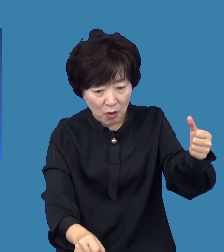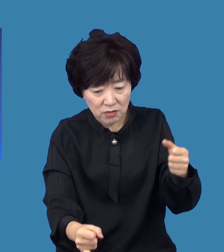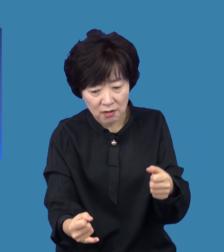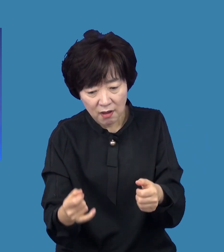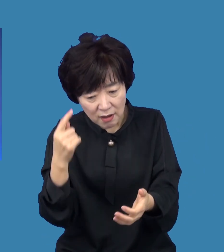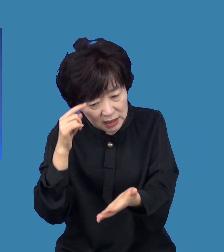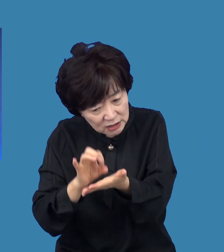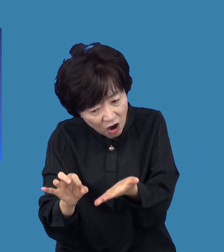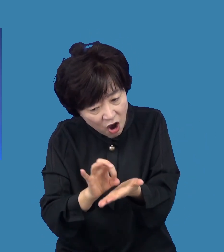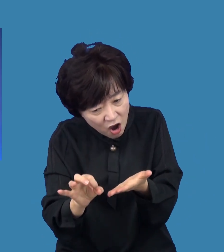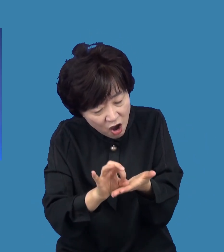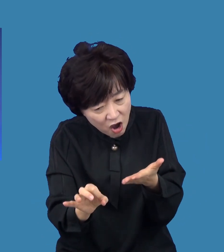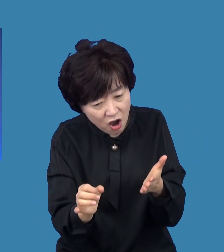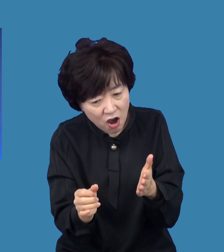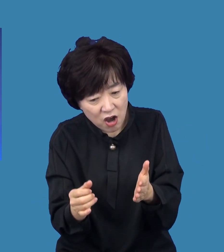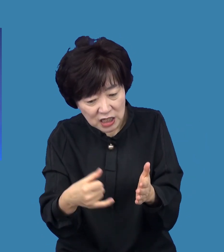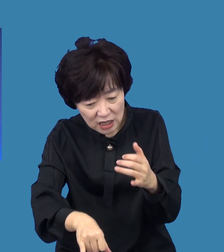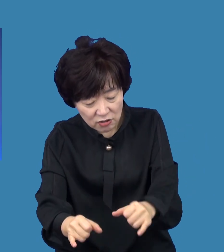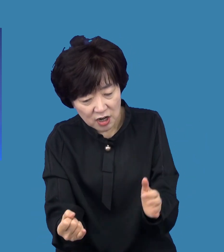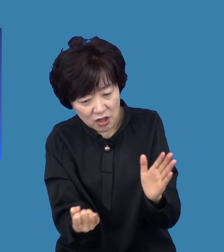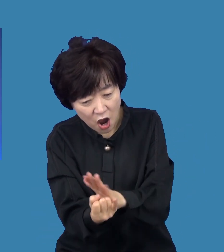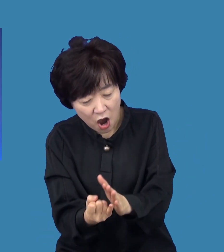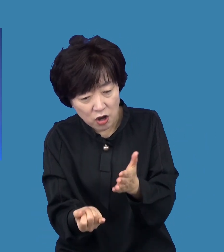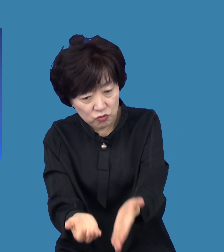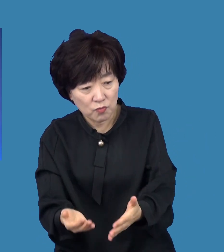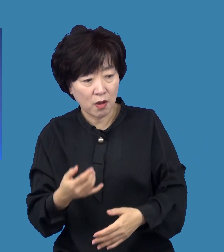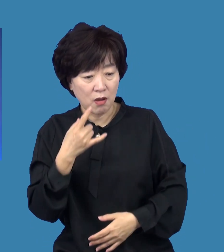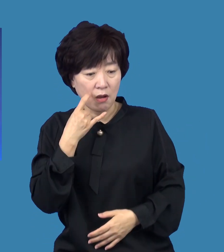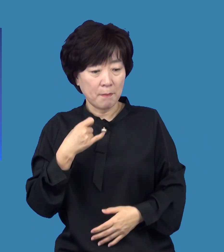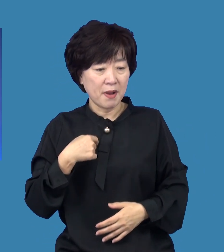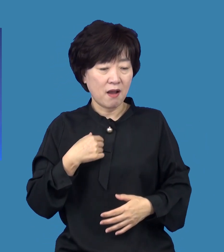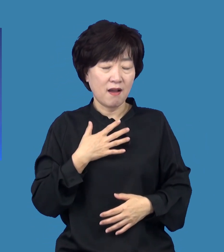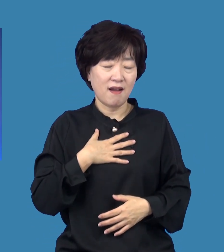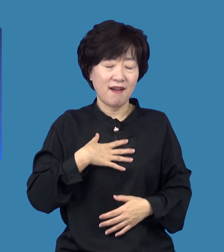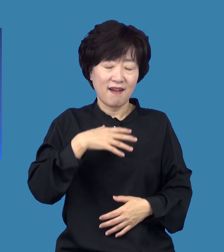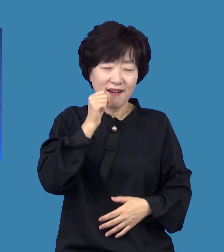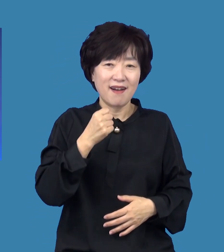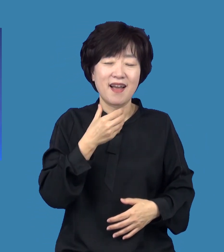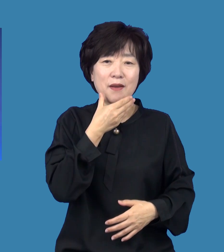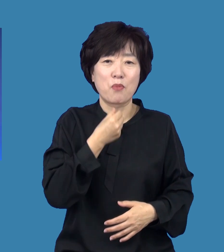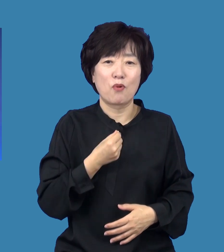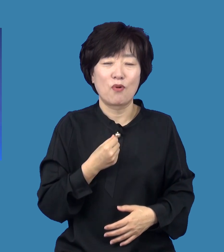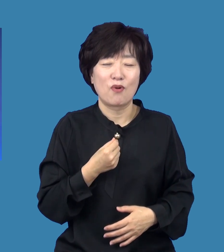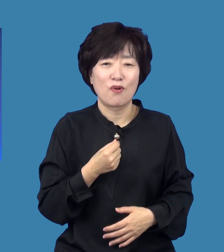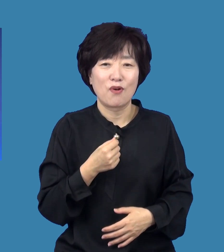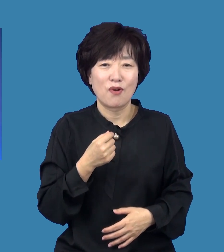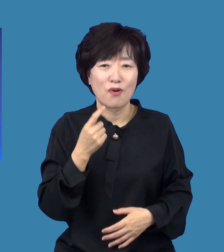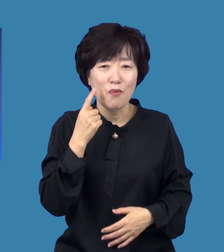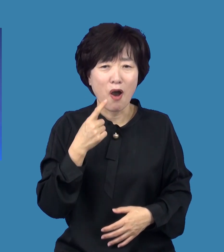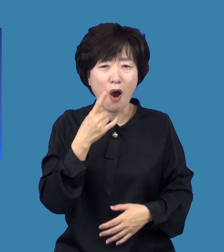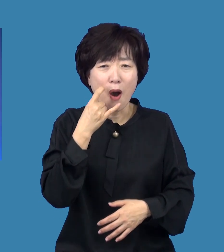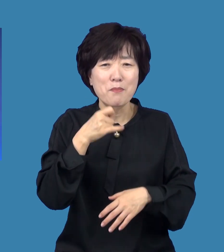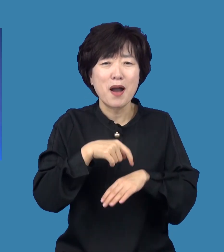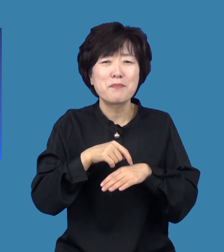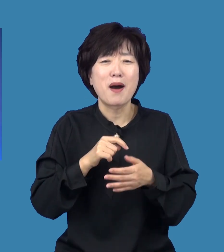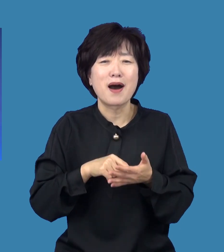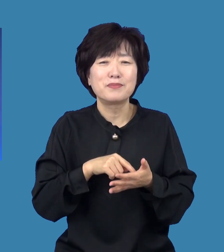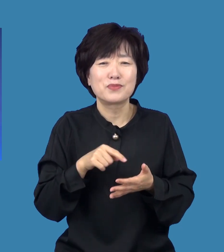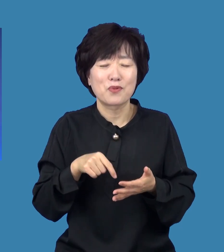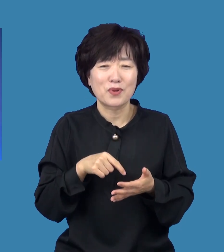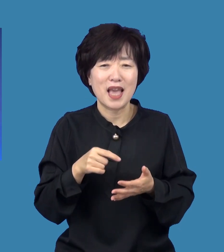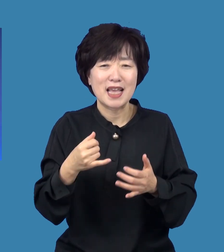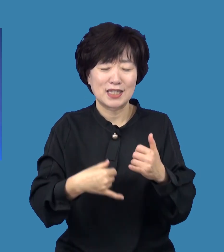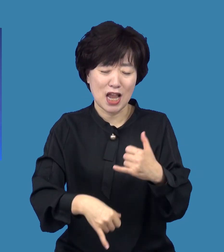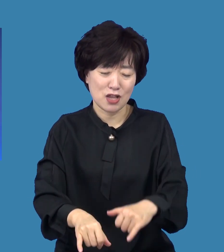남편이 자녀들을 신경 쓸 때 아내는 굉장히 행복하다고 느끼대요. 왜 그래요? 엄마의 마음 가운데 아내가 있으니까,